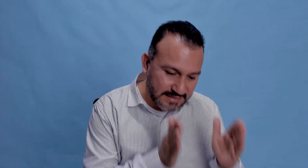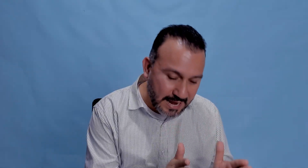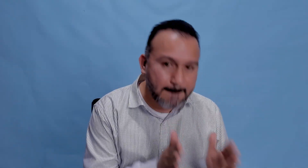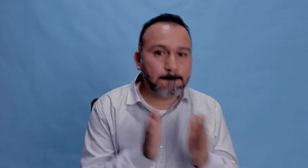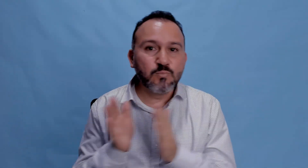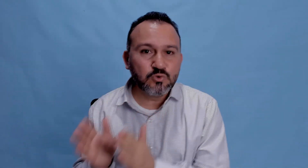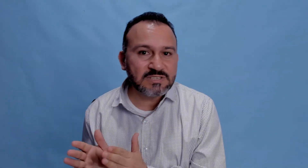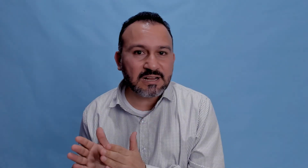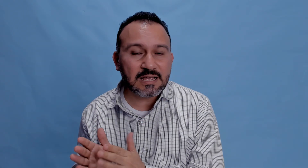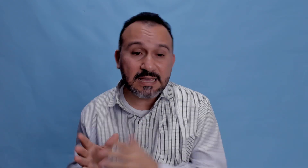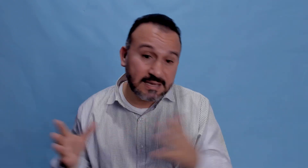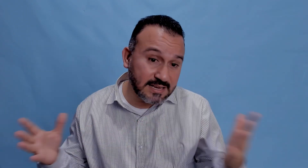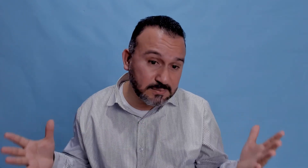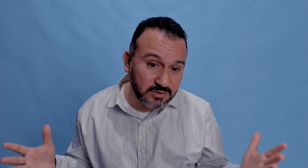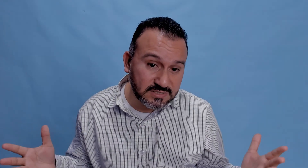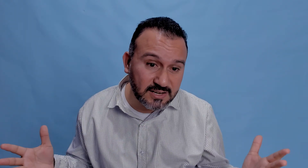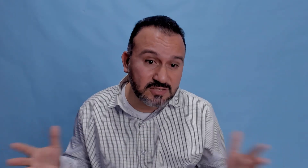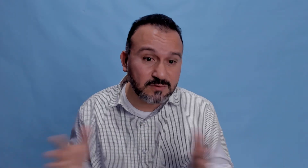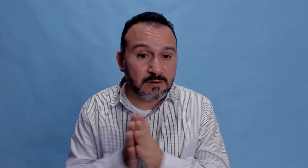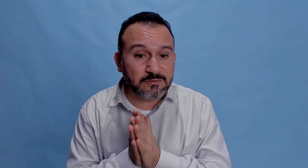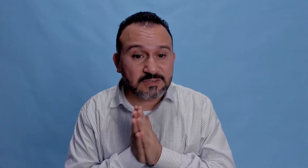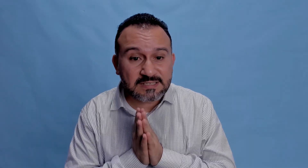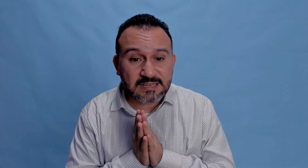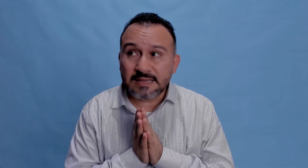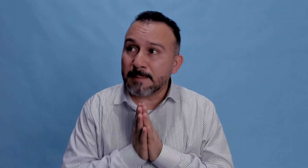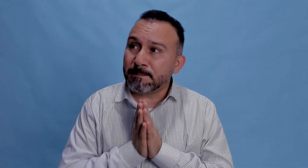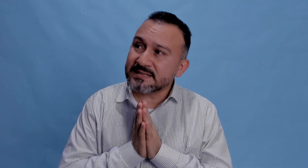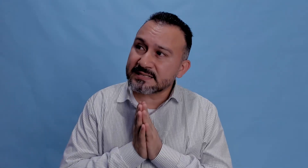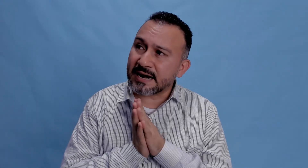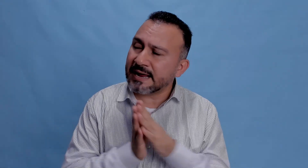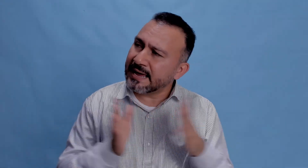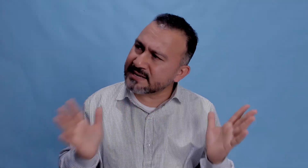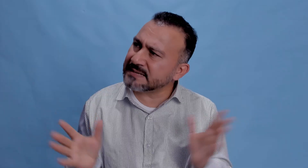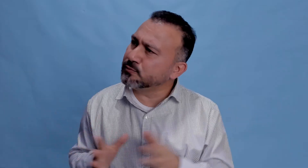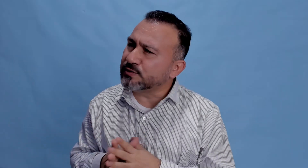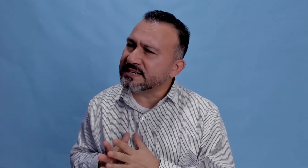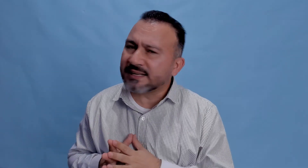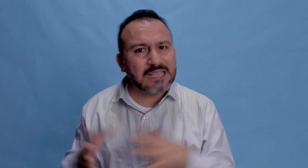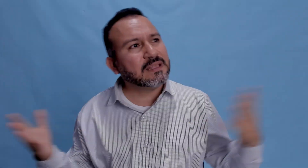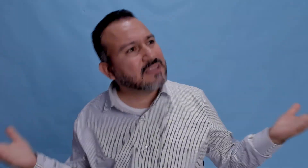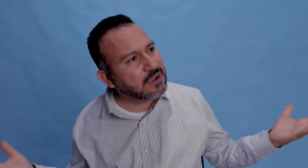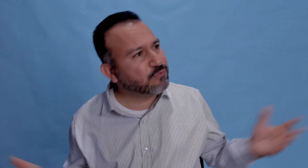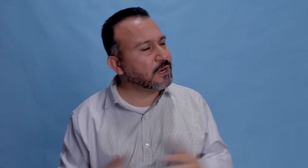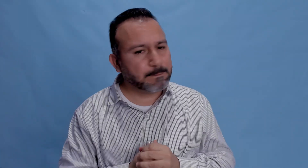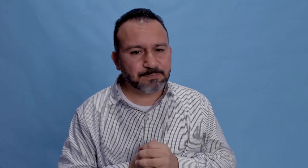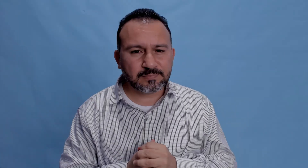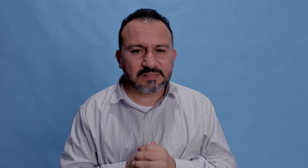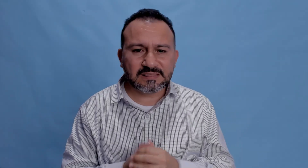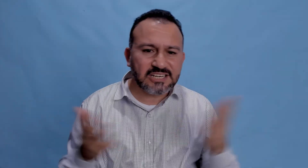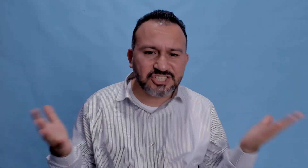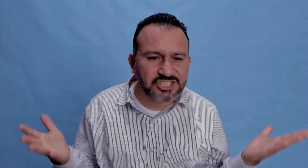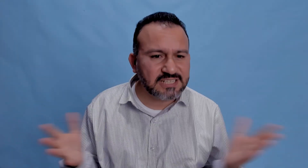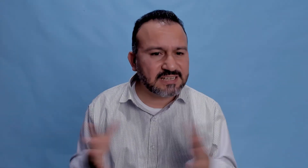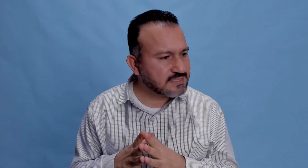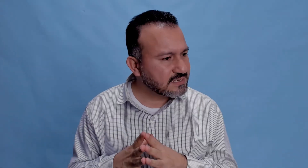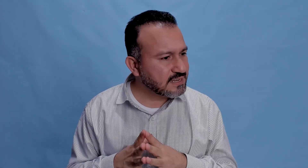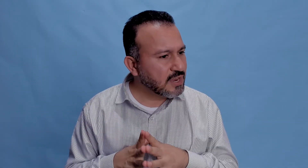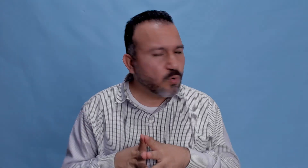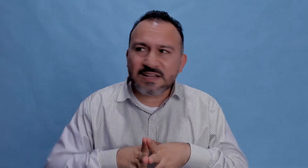na música. E esse processo envolve você pensar, essa música tem metáfora? Tem gírias? Quais são